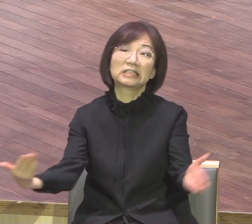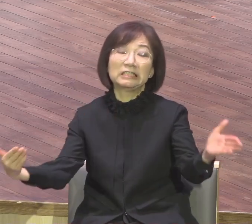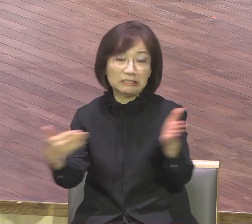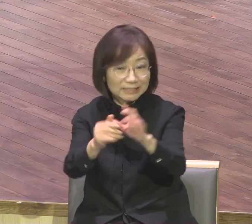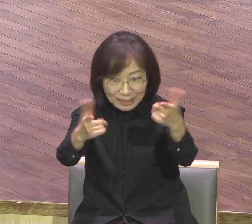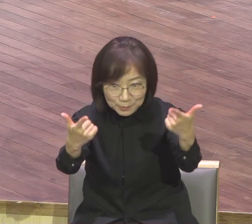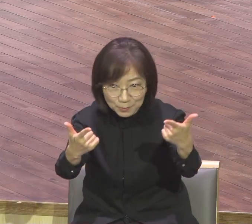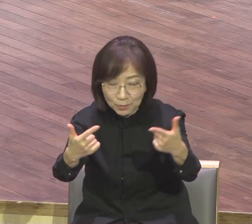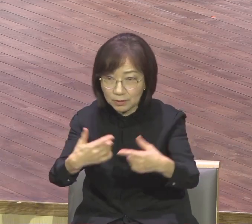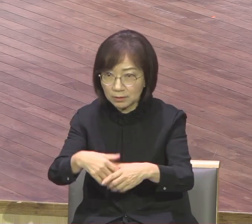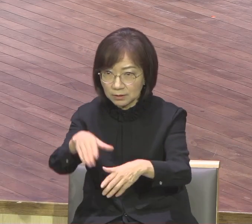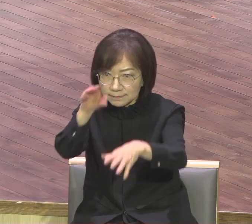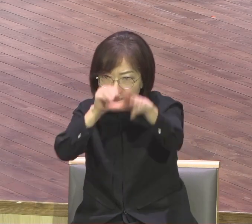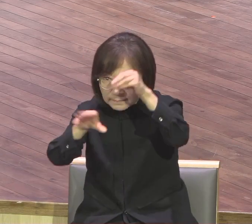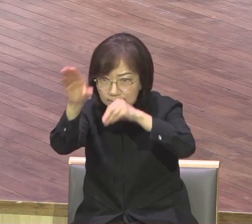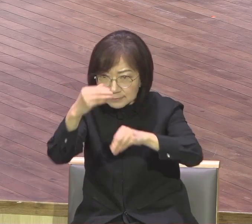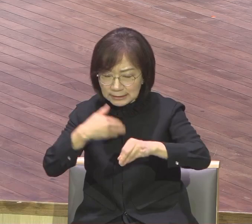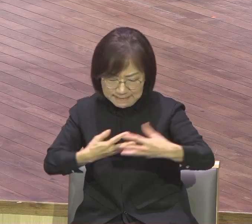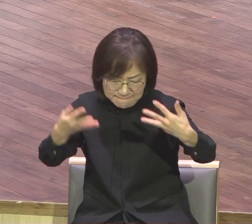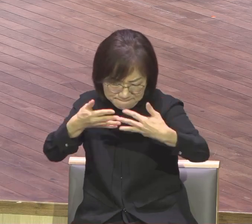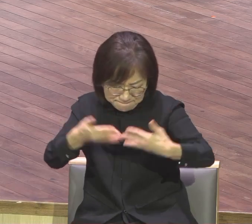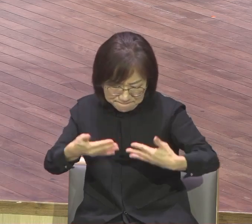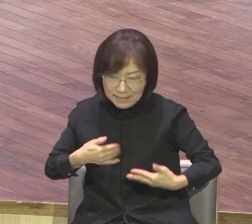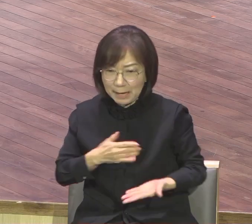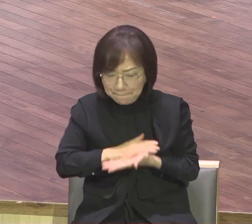la transformación. 자 우리